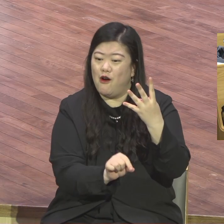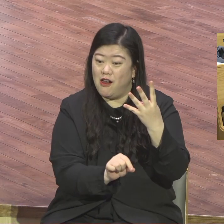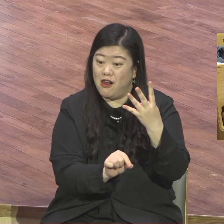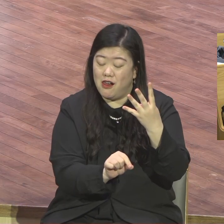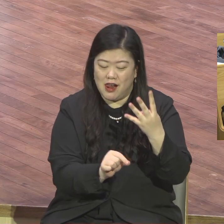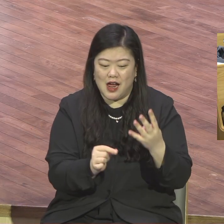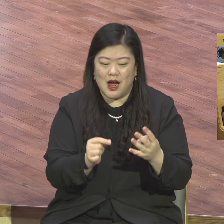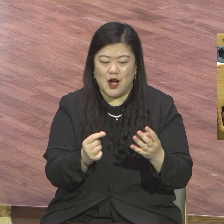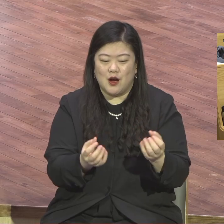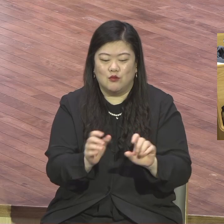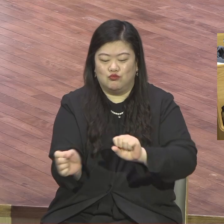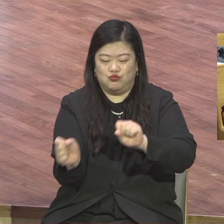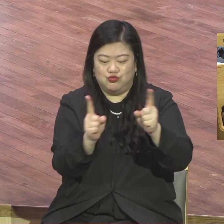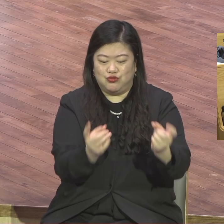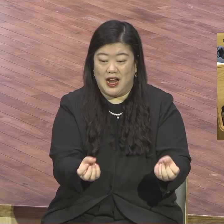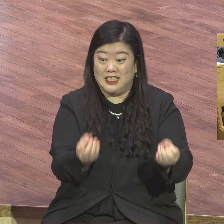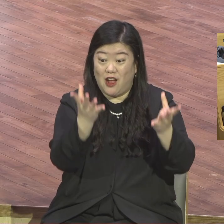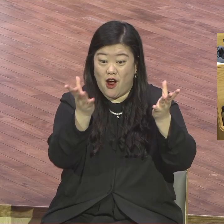한다.